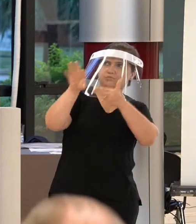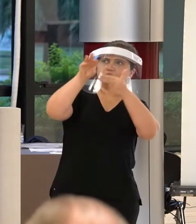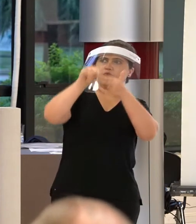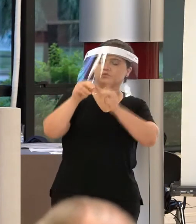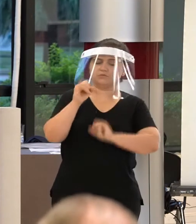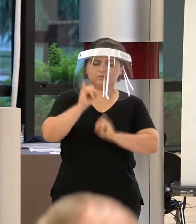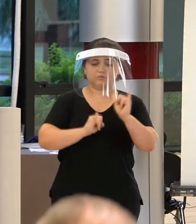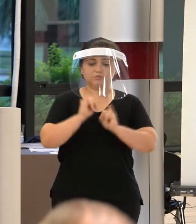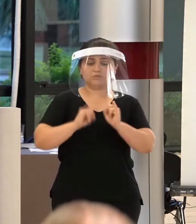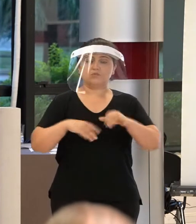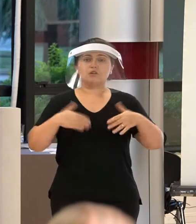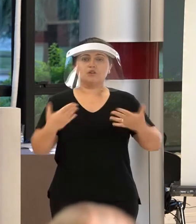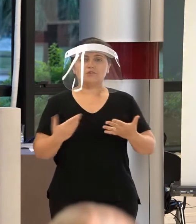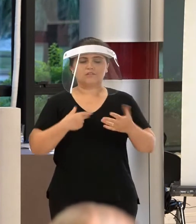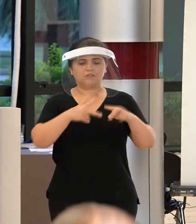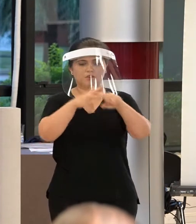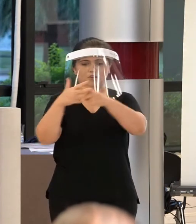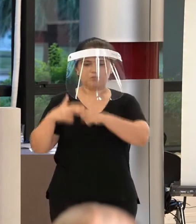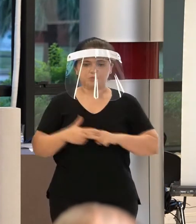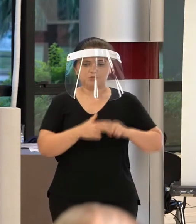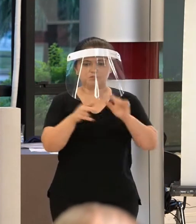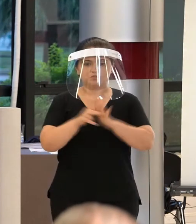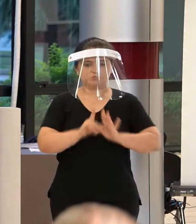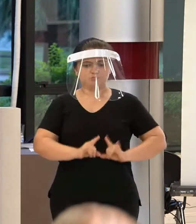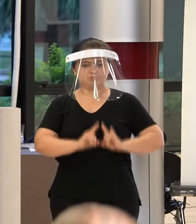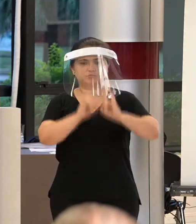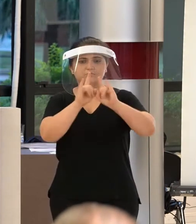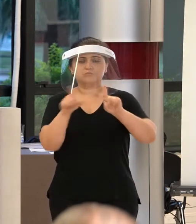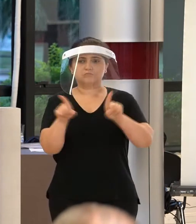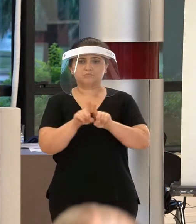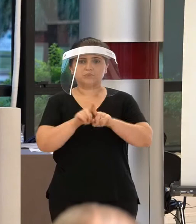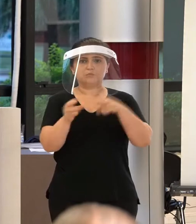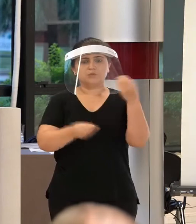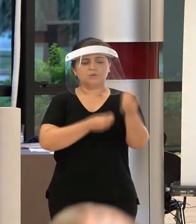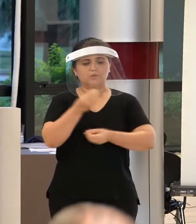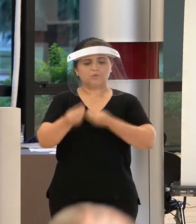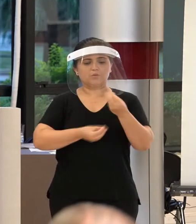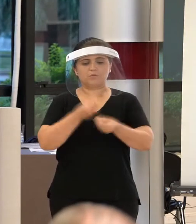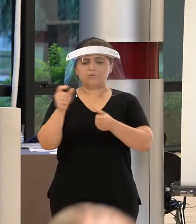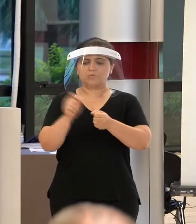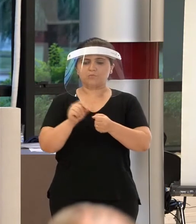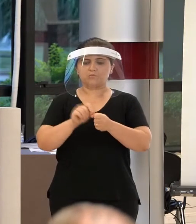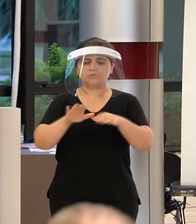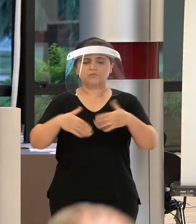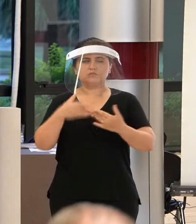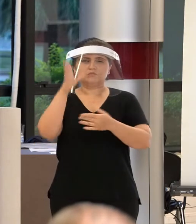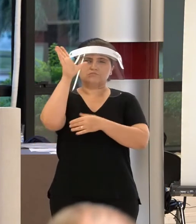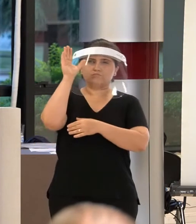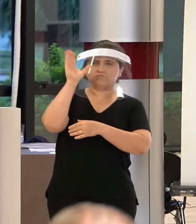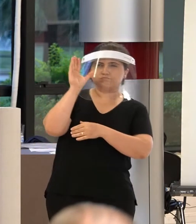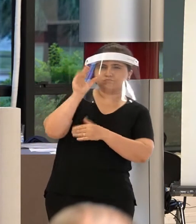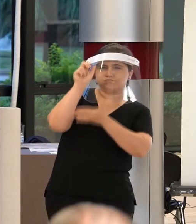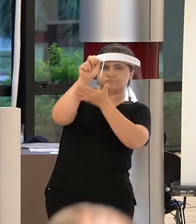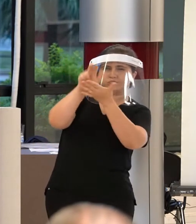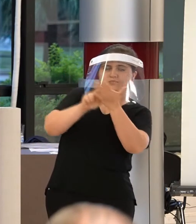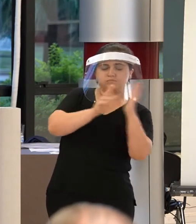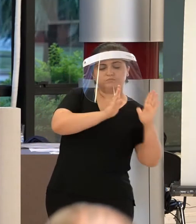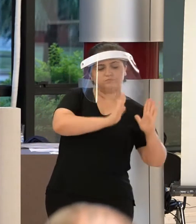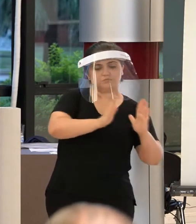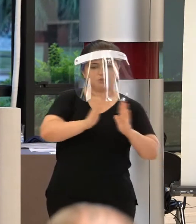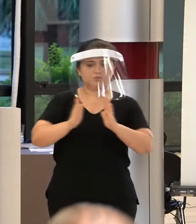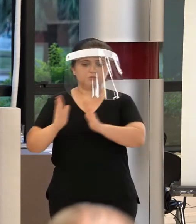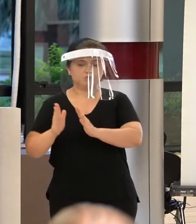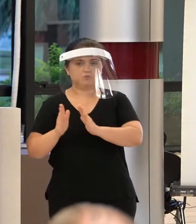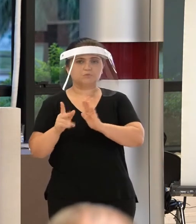que é exatamente a manutenção preditiva, como fazer então uma inspeção de campo. Um passo a passo, vamos